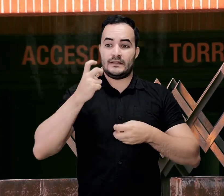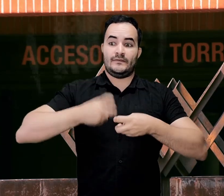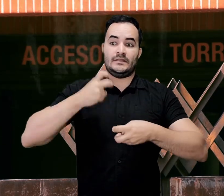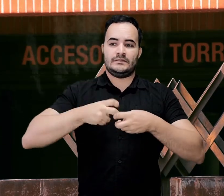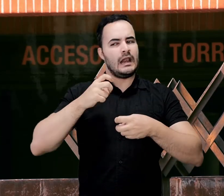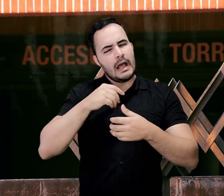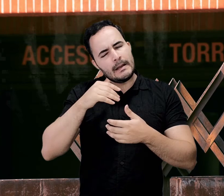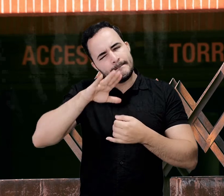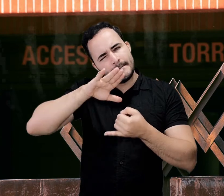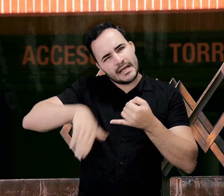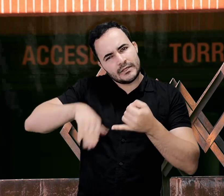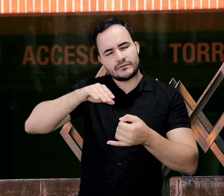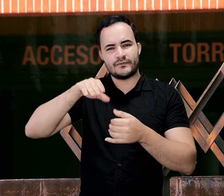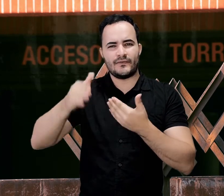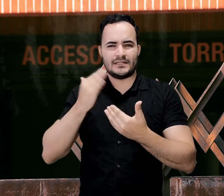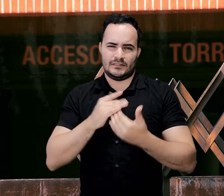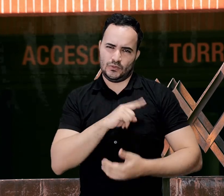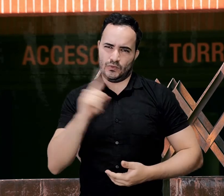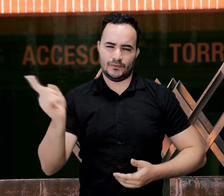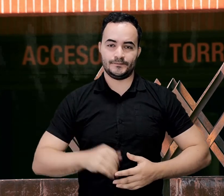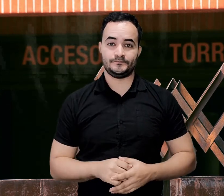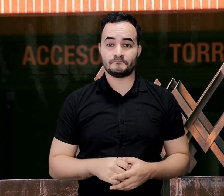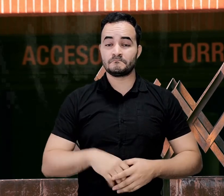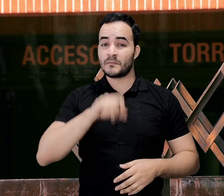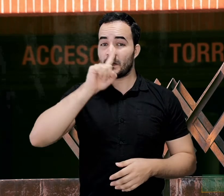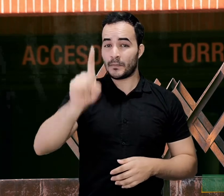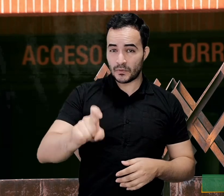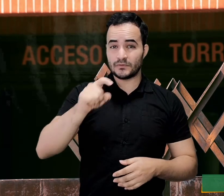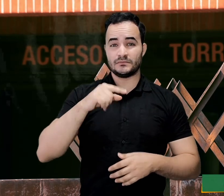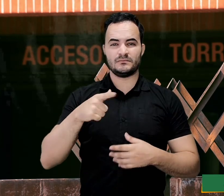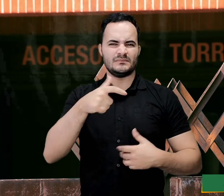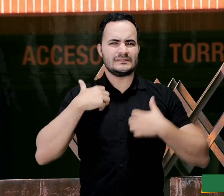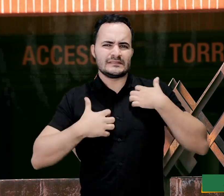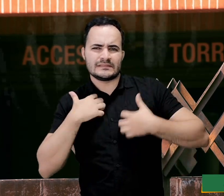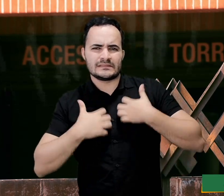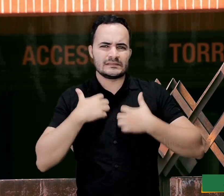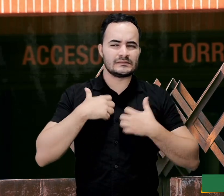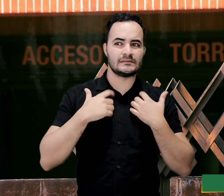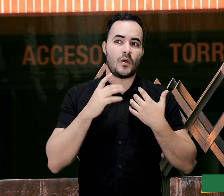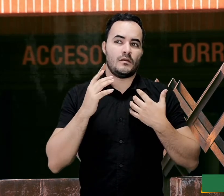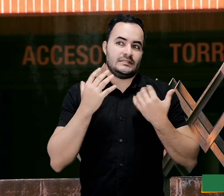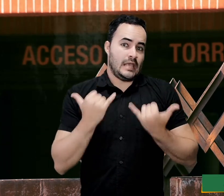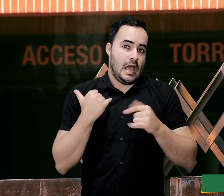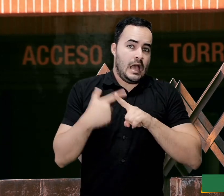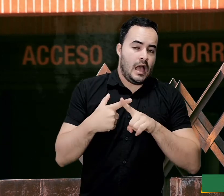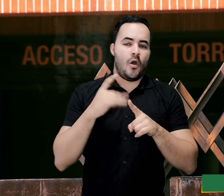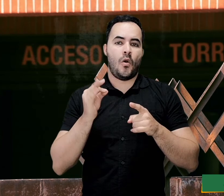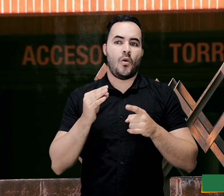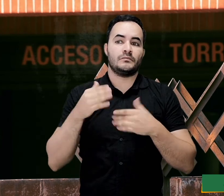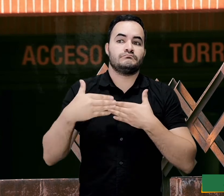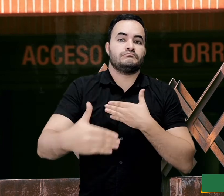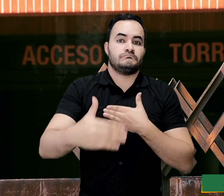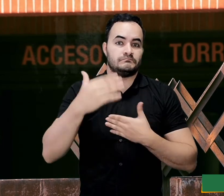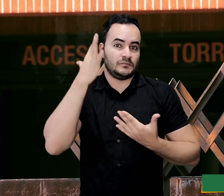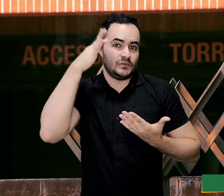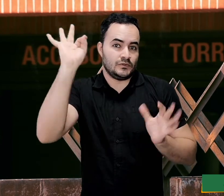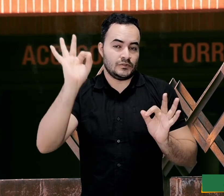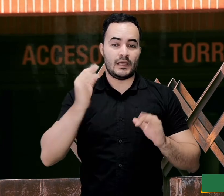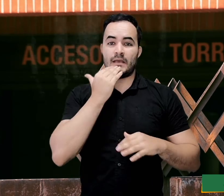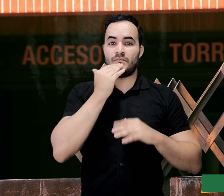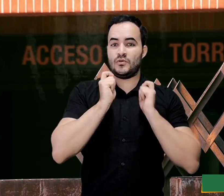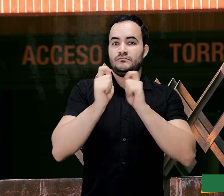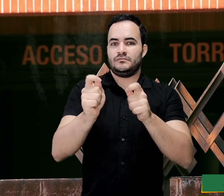dificultad. ¿Qué temores has tenido o tendrías al trabajar con personas con discapacidad en calidad de